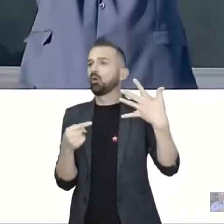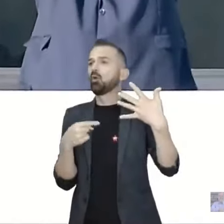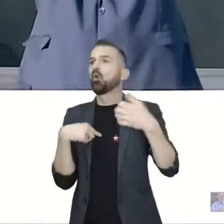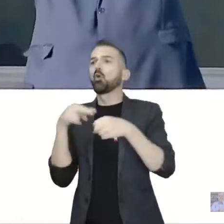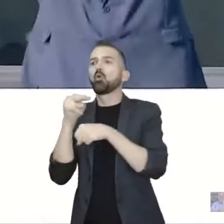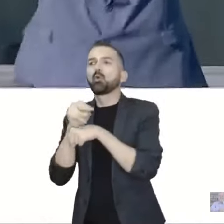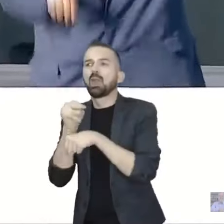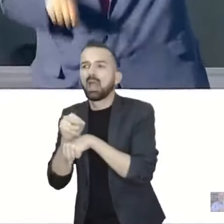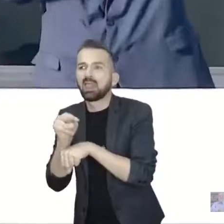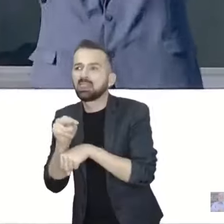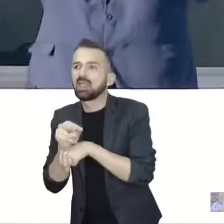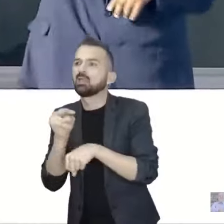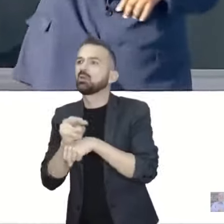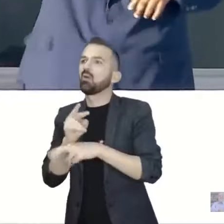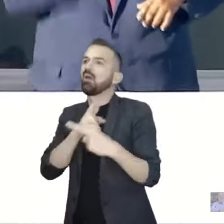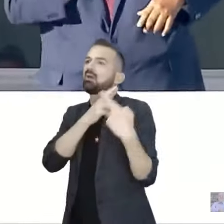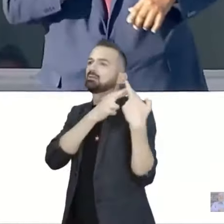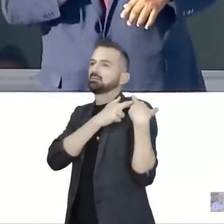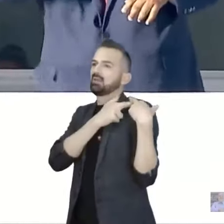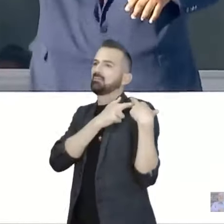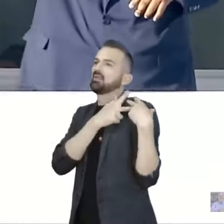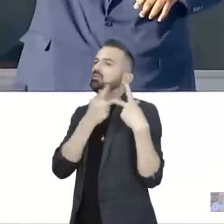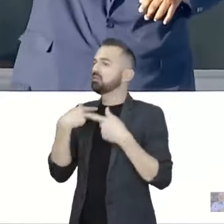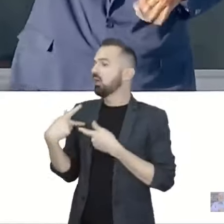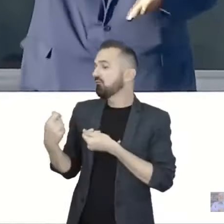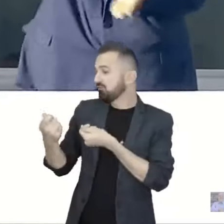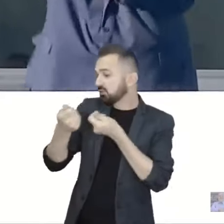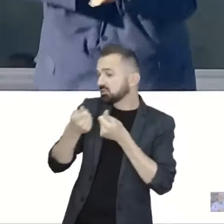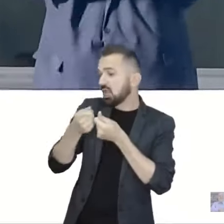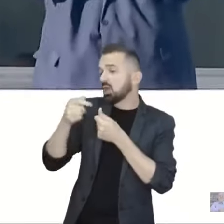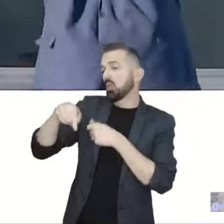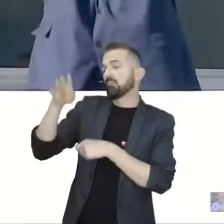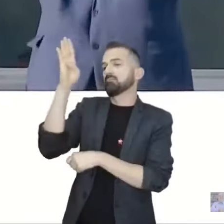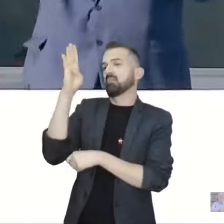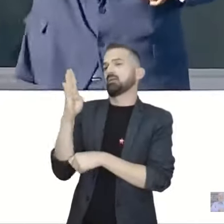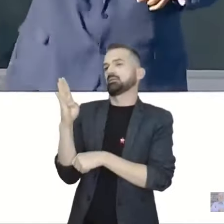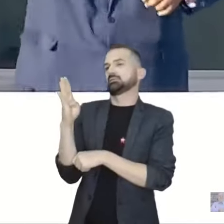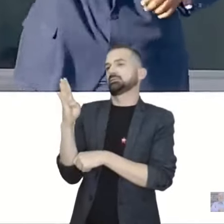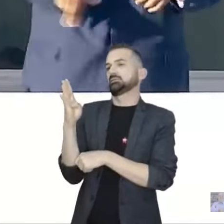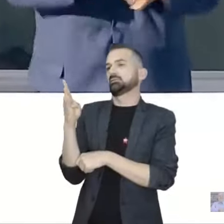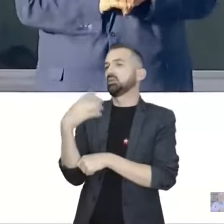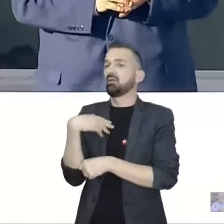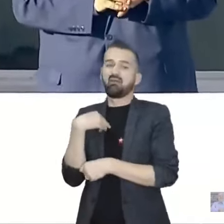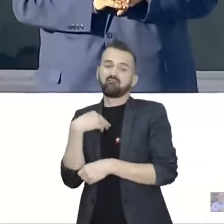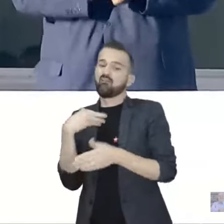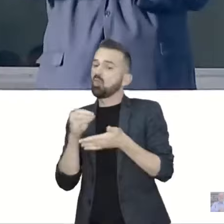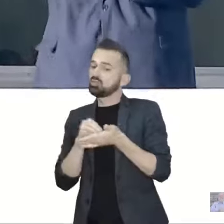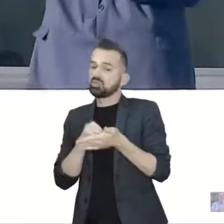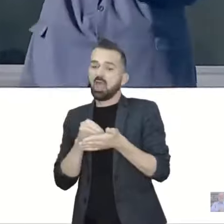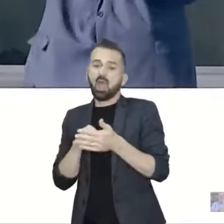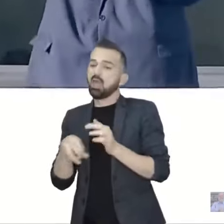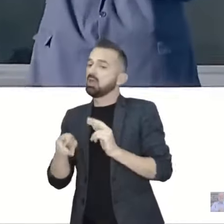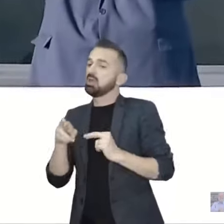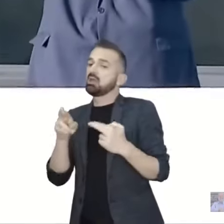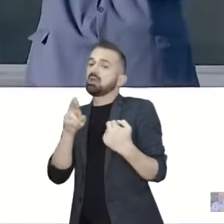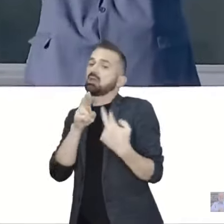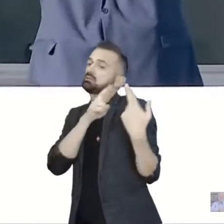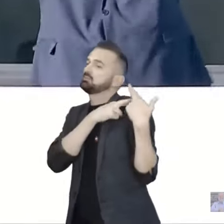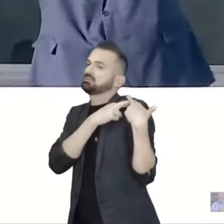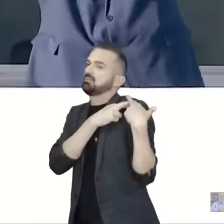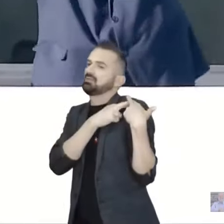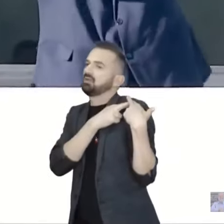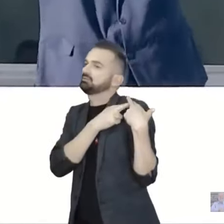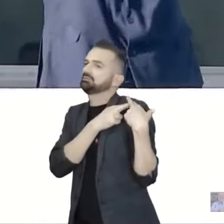responsabilidade das finanças do país. Nunca fomos irresponsáveis com o dinheiro público. Fizemos superávit fiscal todos os